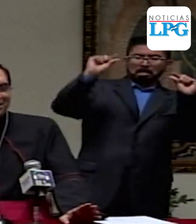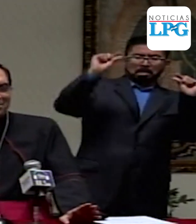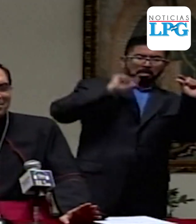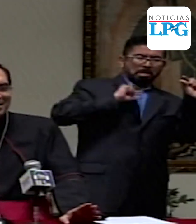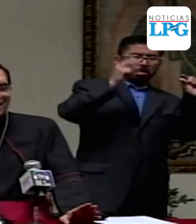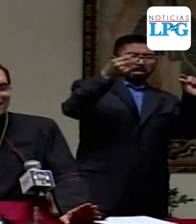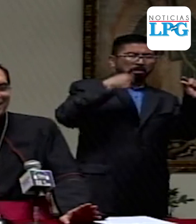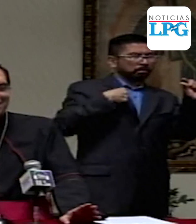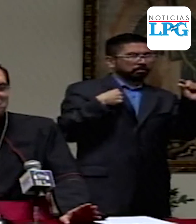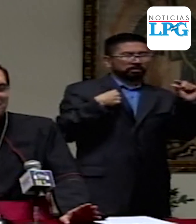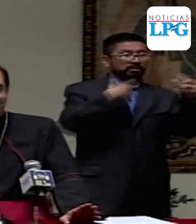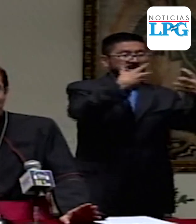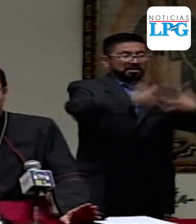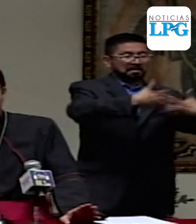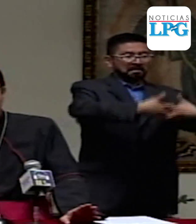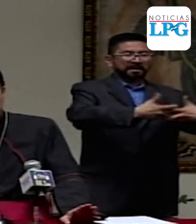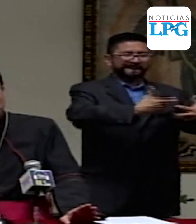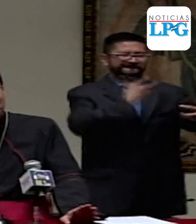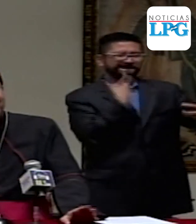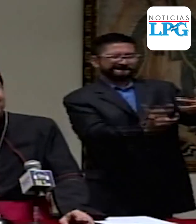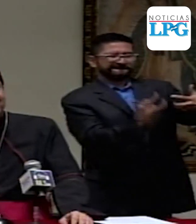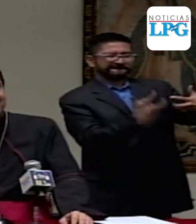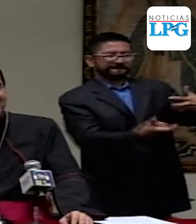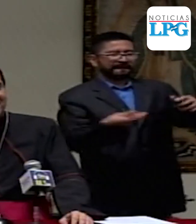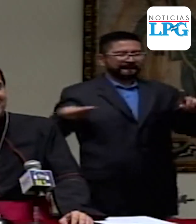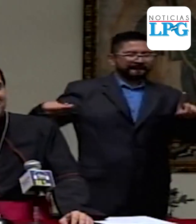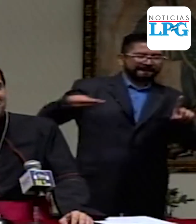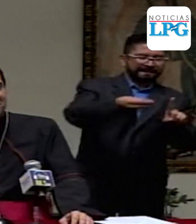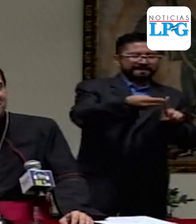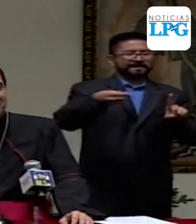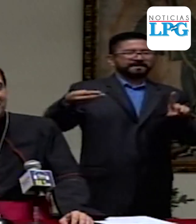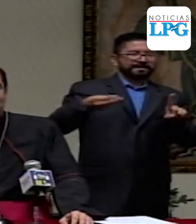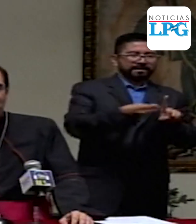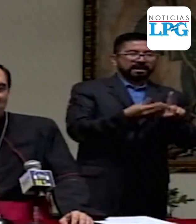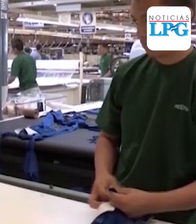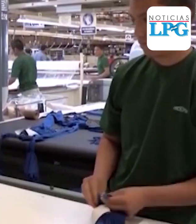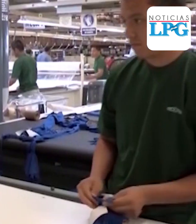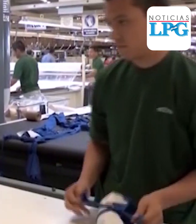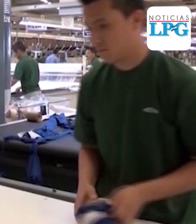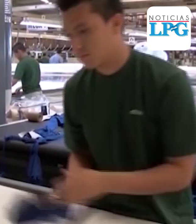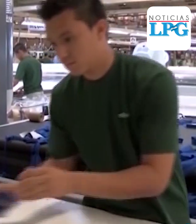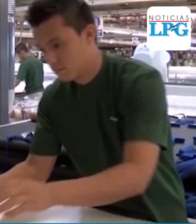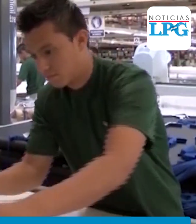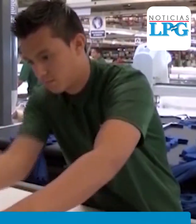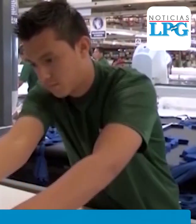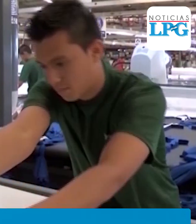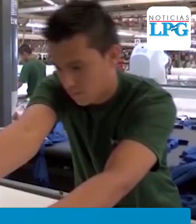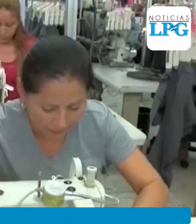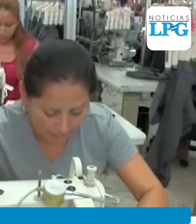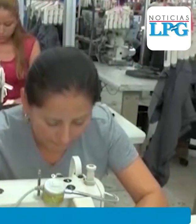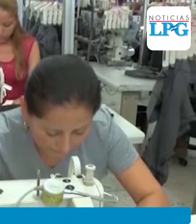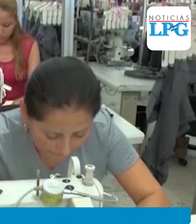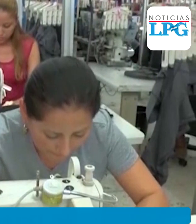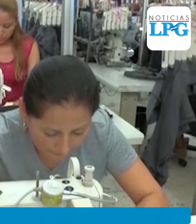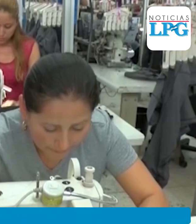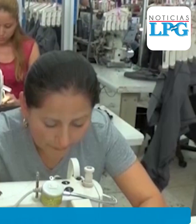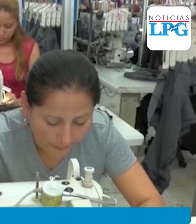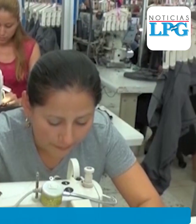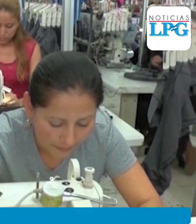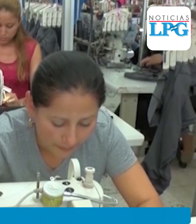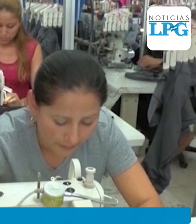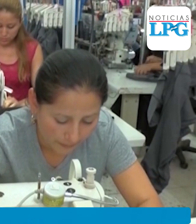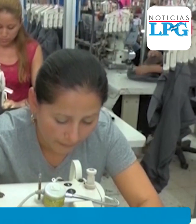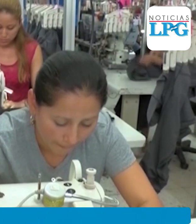como decir, más de $200 millones al año. Es una injusticia. Tras la reforma de pensiones, los